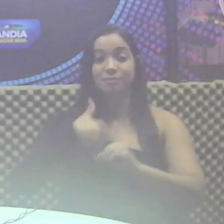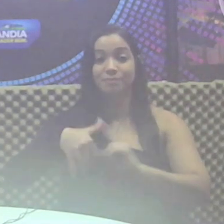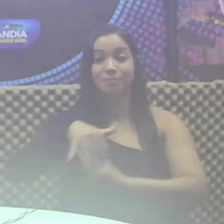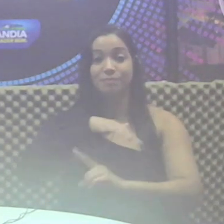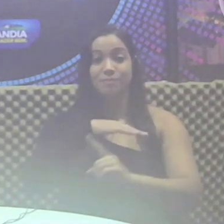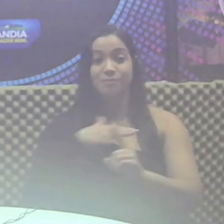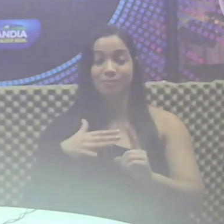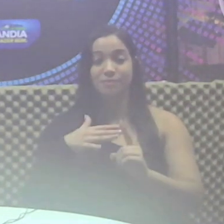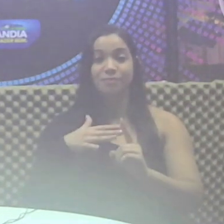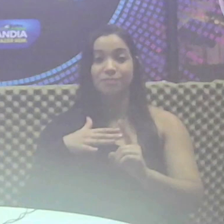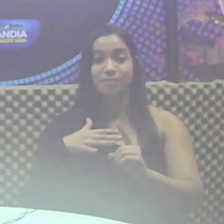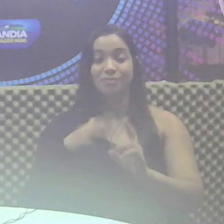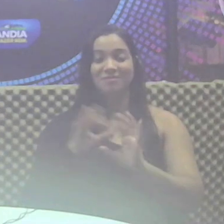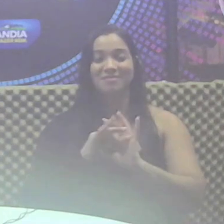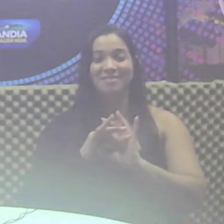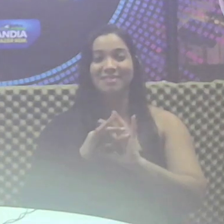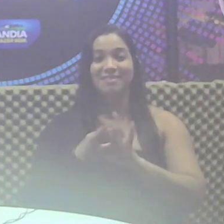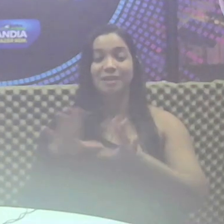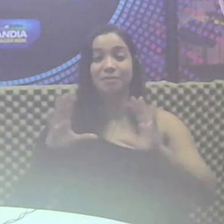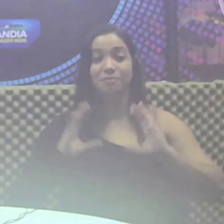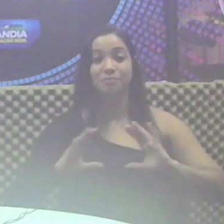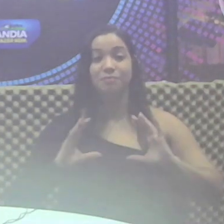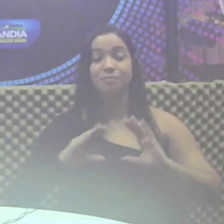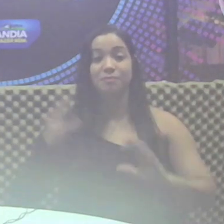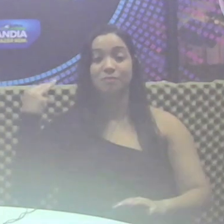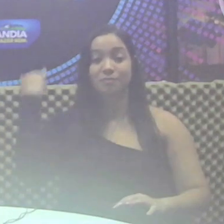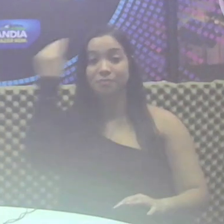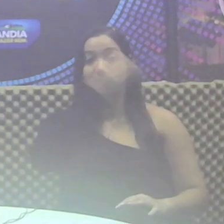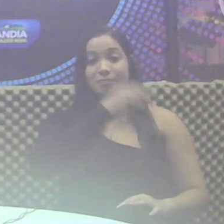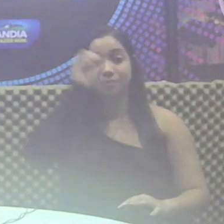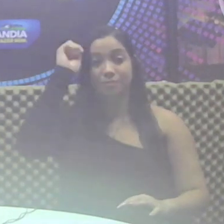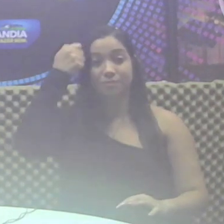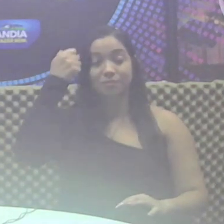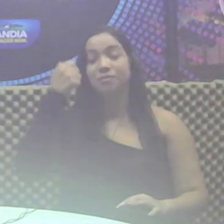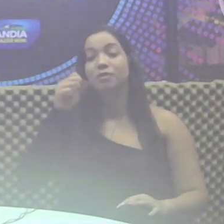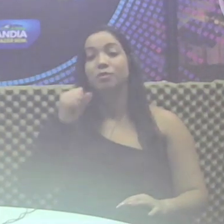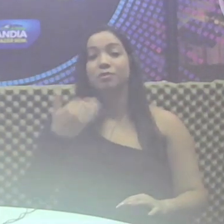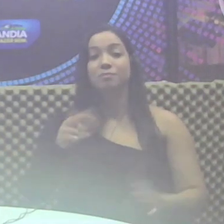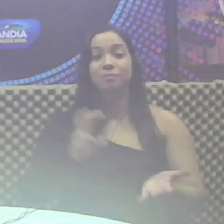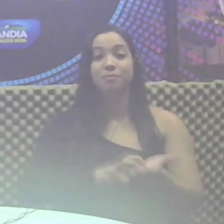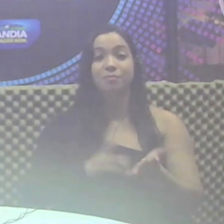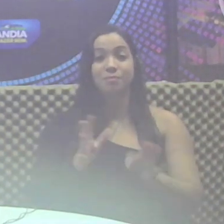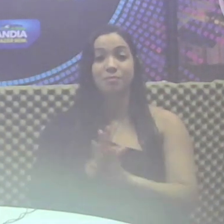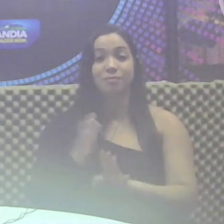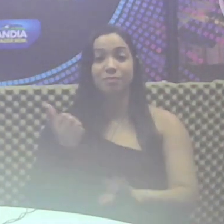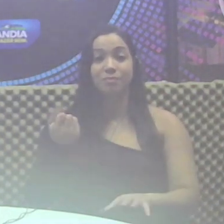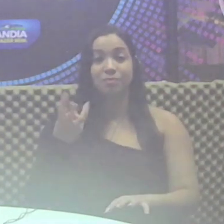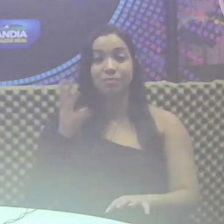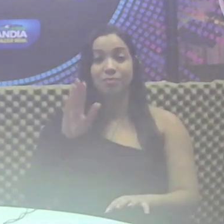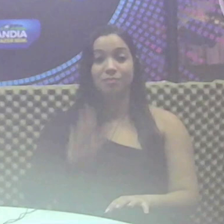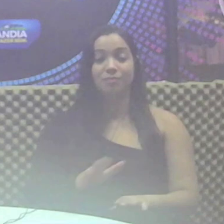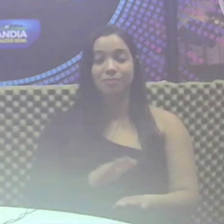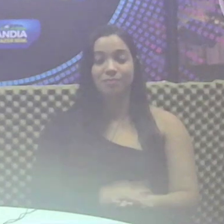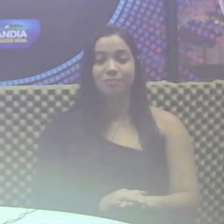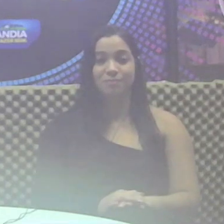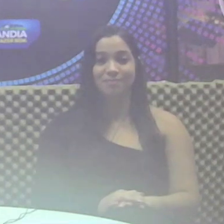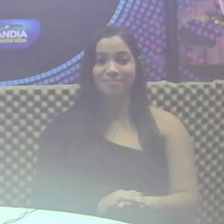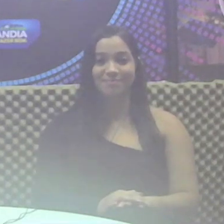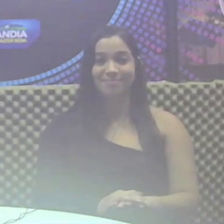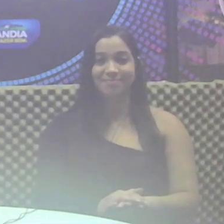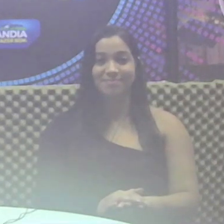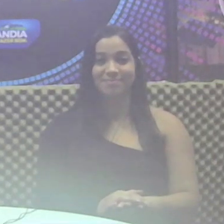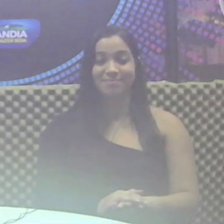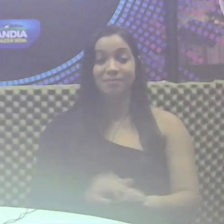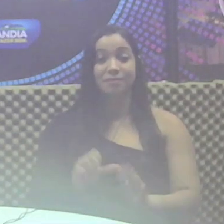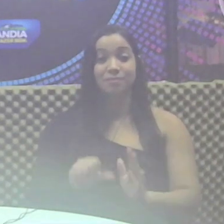Social estão disponíveis na Praça Maria Preta das 8h30 da manhã até 1 da tarde. A